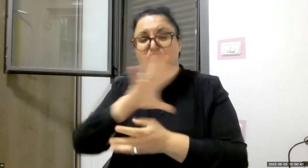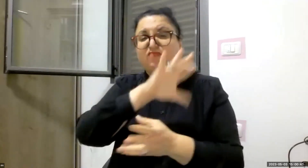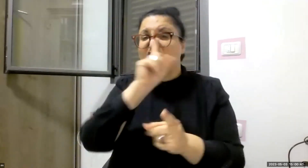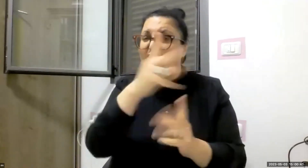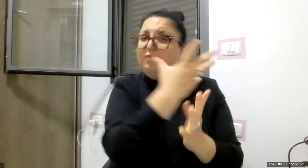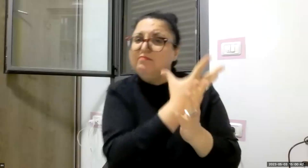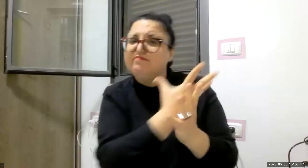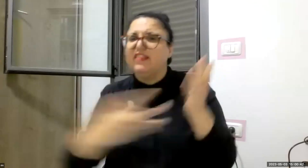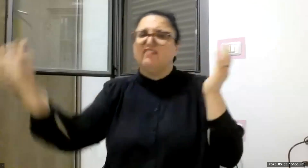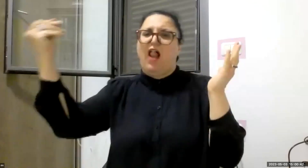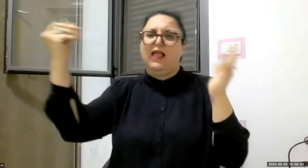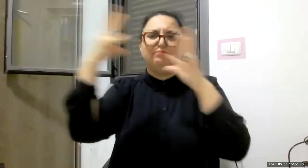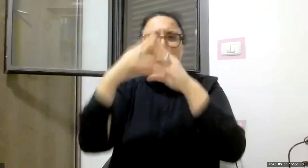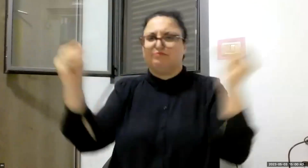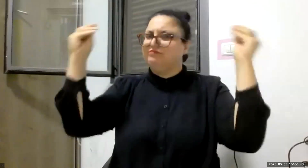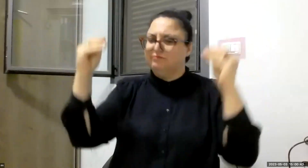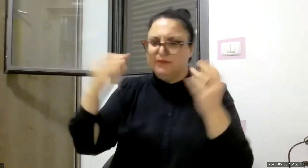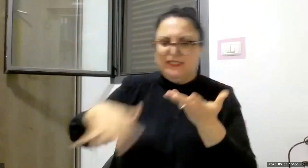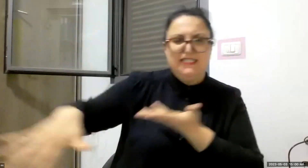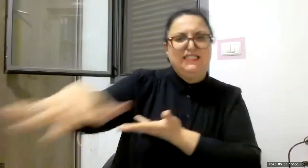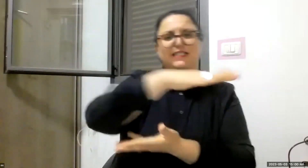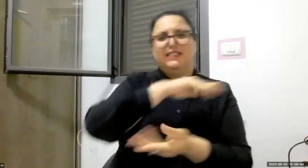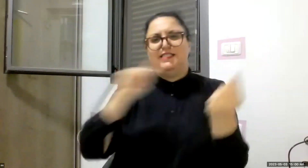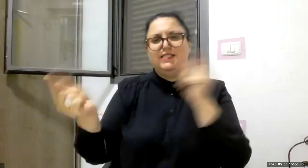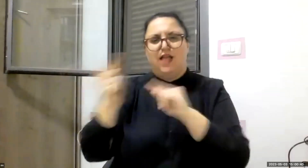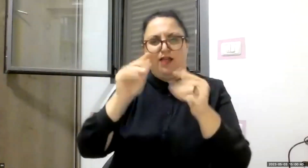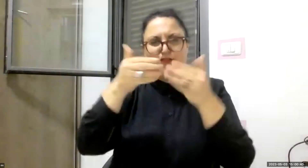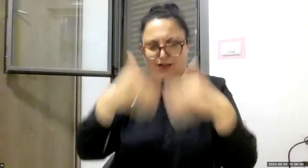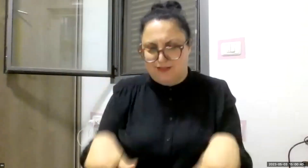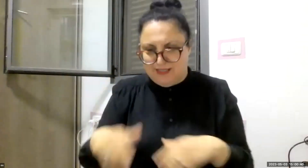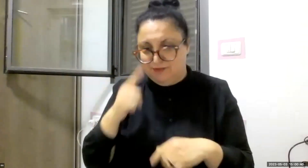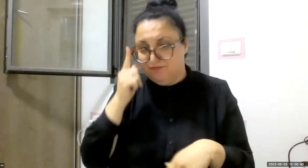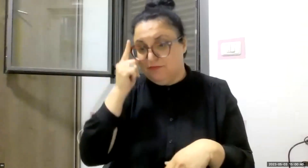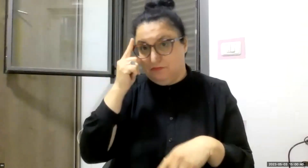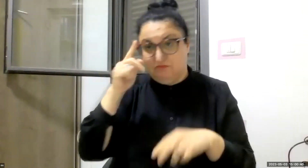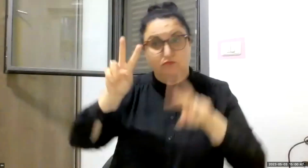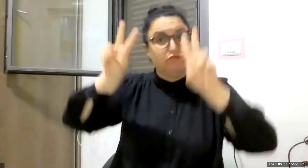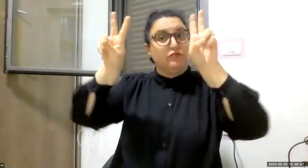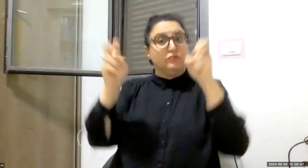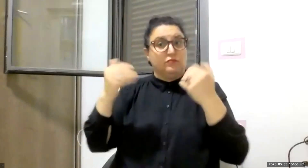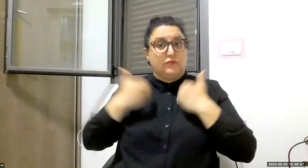כל אלה למעשה נבלעים ונעלמים בשיח על מוגבלות.